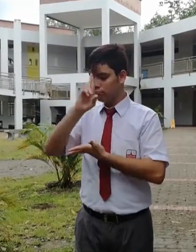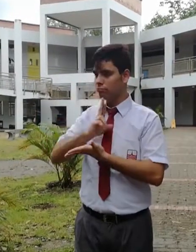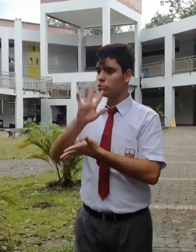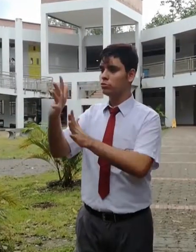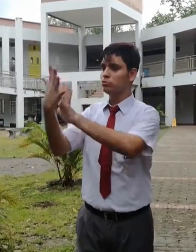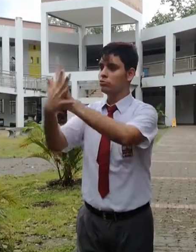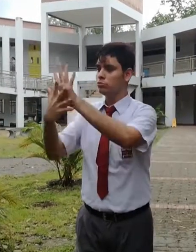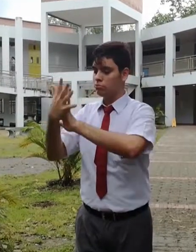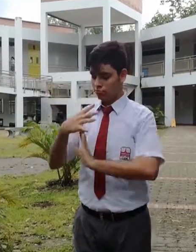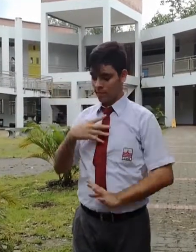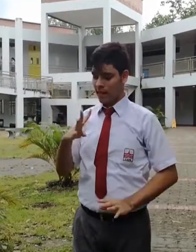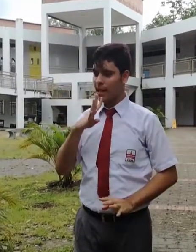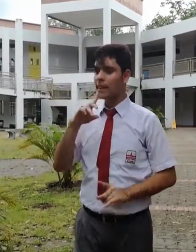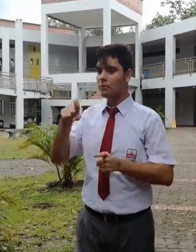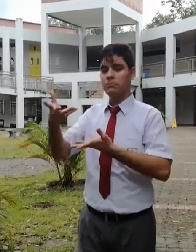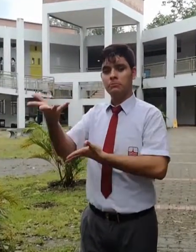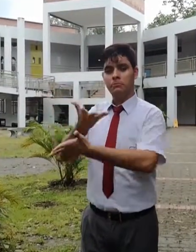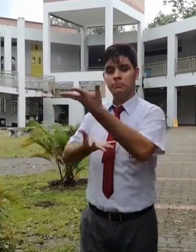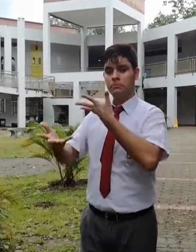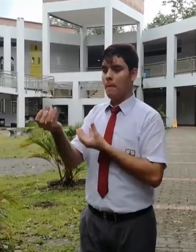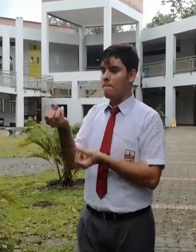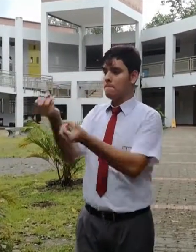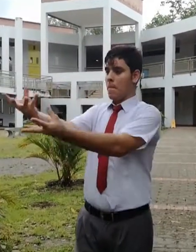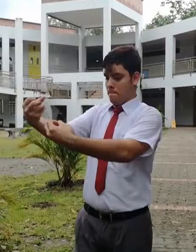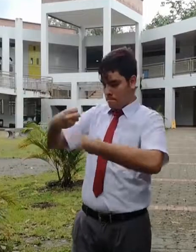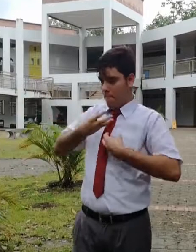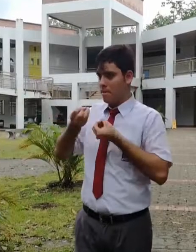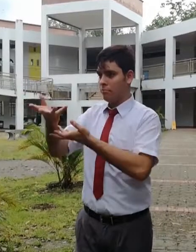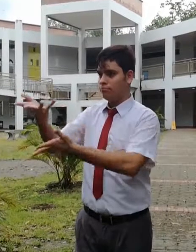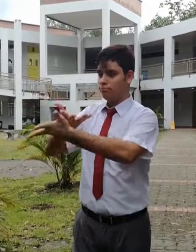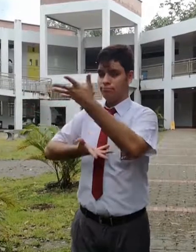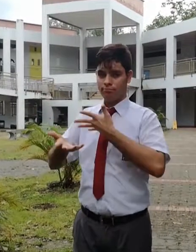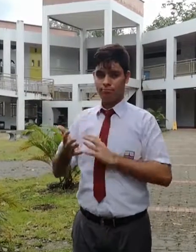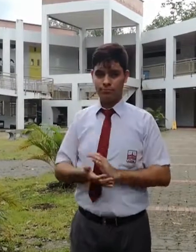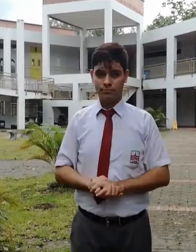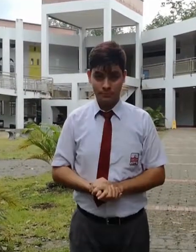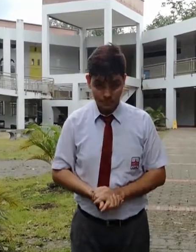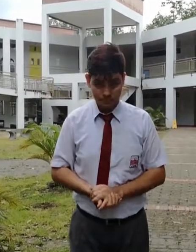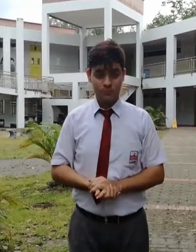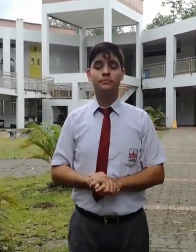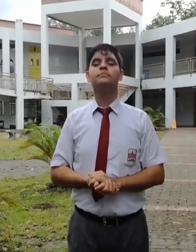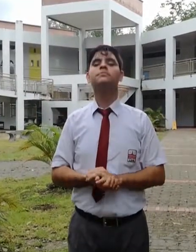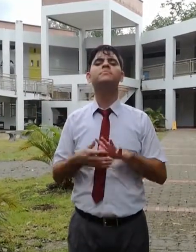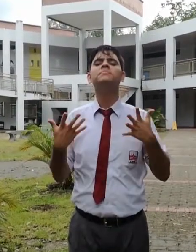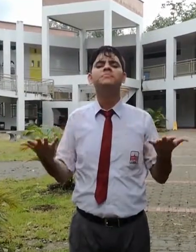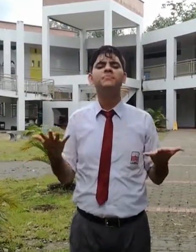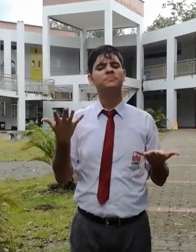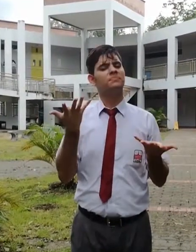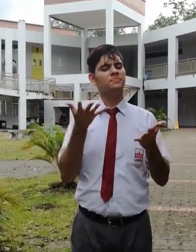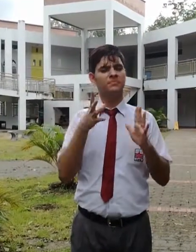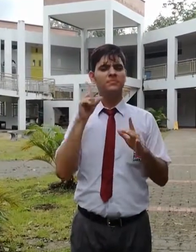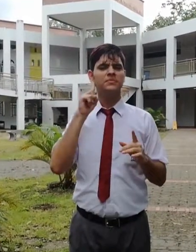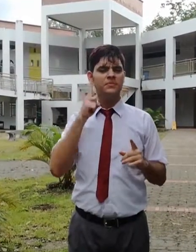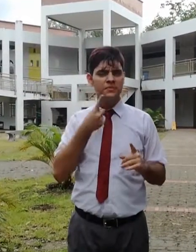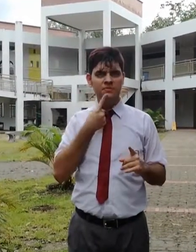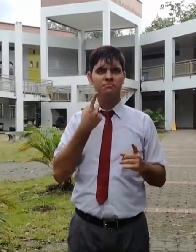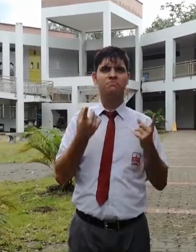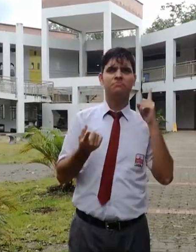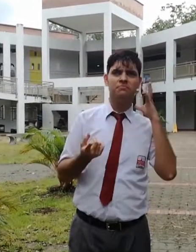mutuamente. De tal manera que las señas de los oyentes permitan que haya comunicación con los sordos que ya manejamos nuestra primera lengua.